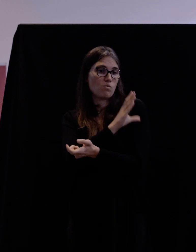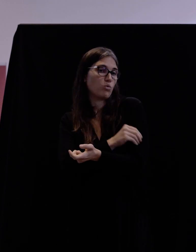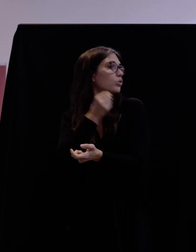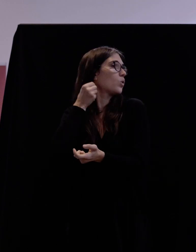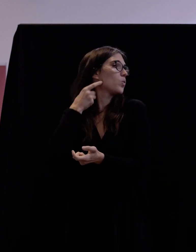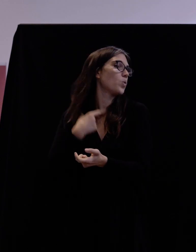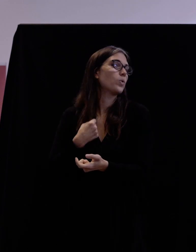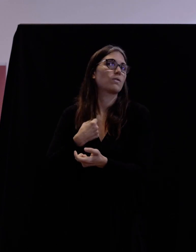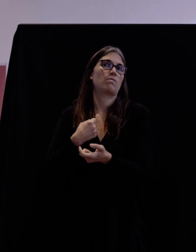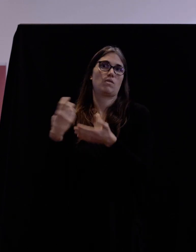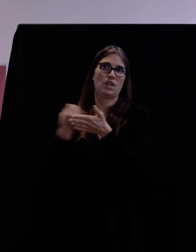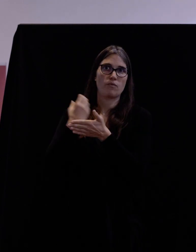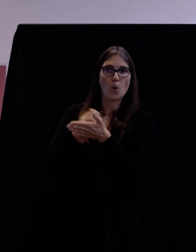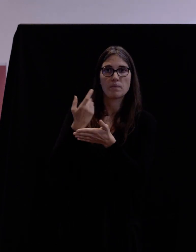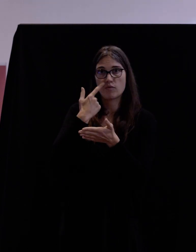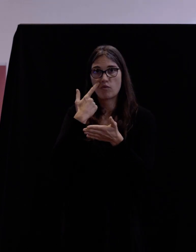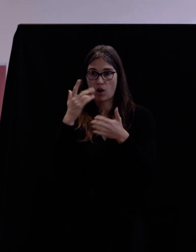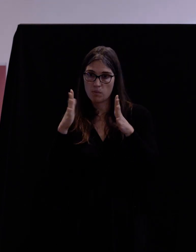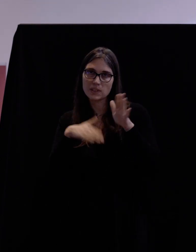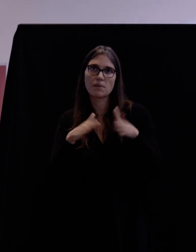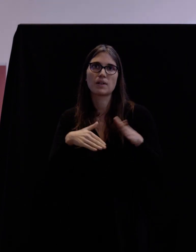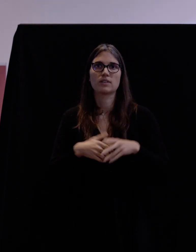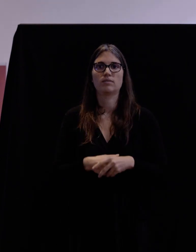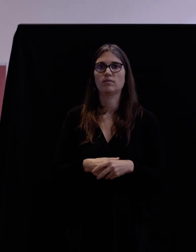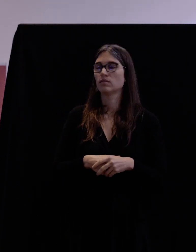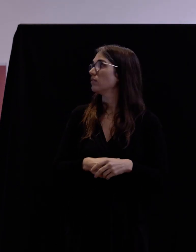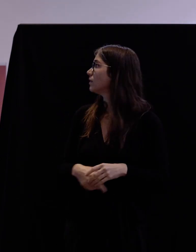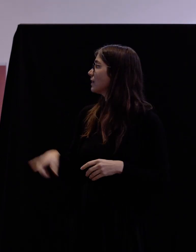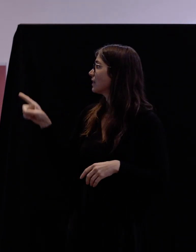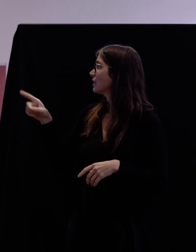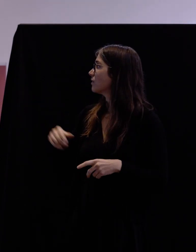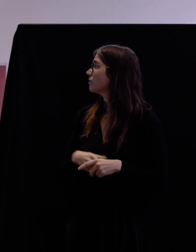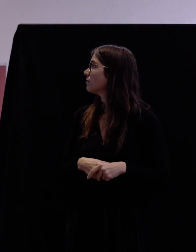cou pour voir comment ils fonctionnent. Et donc, on fait ce petit test.